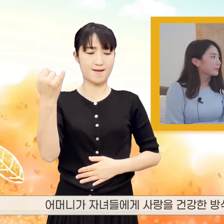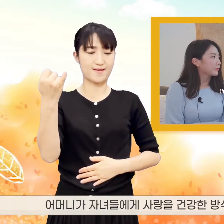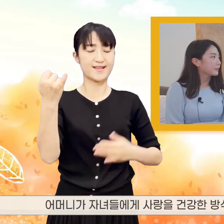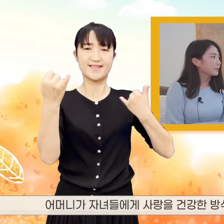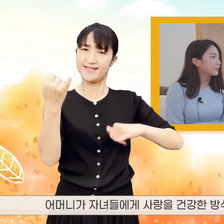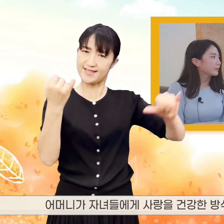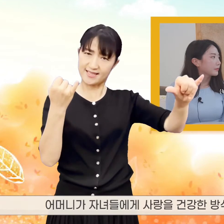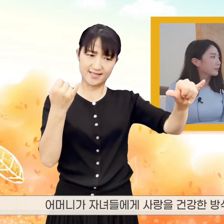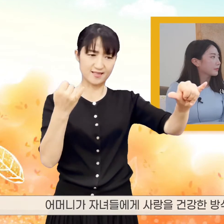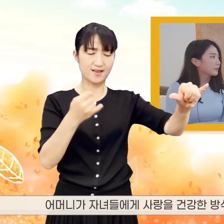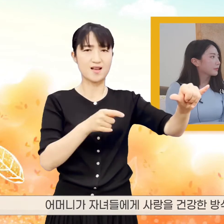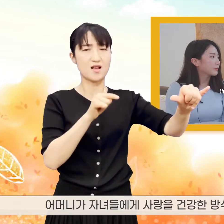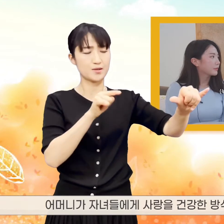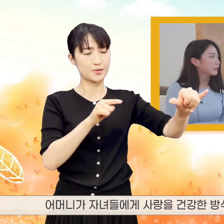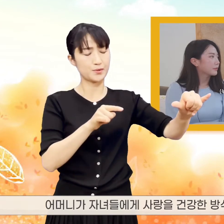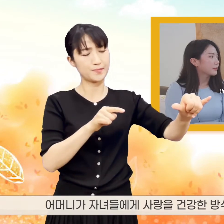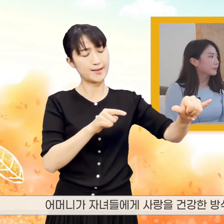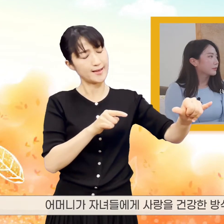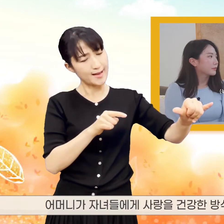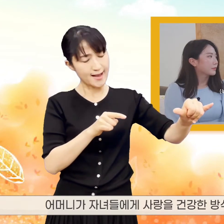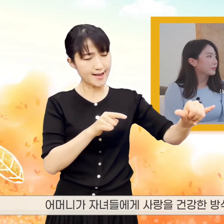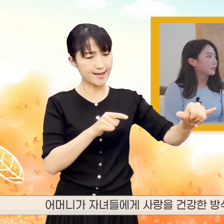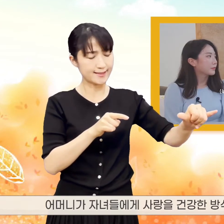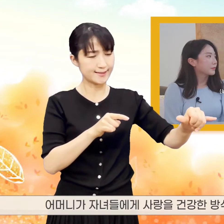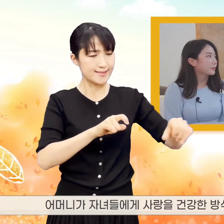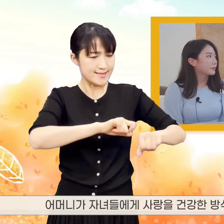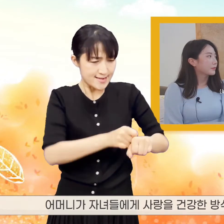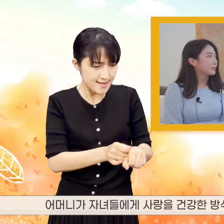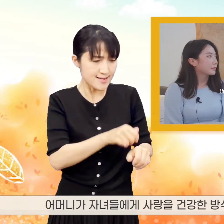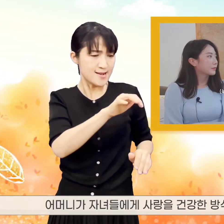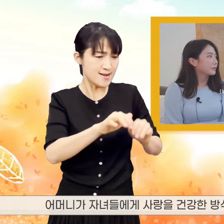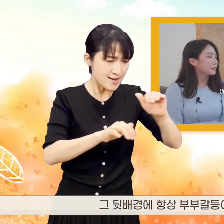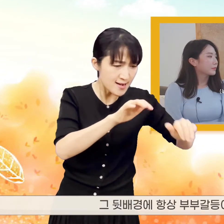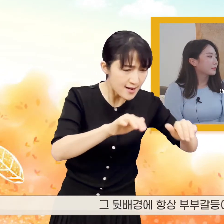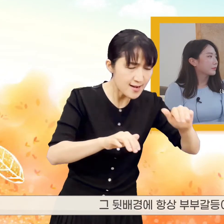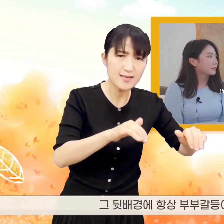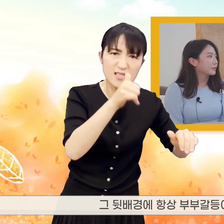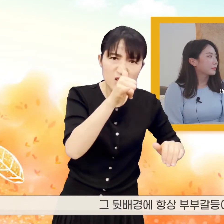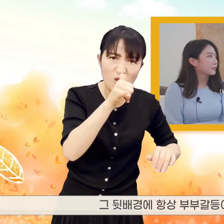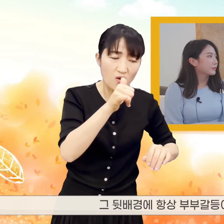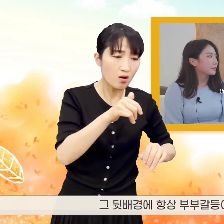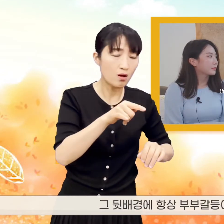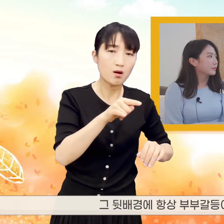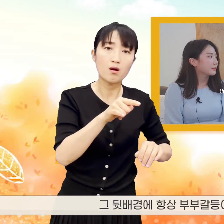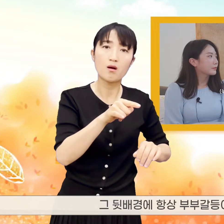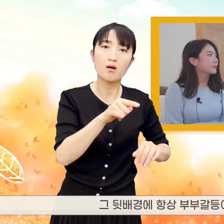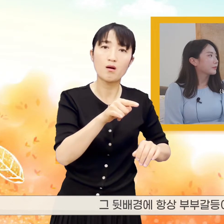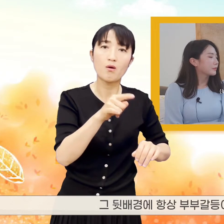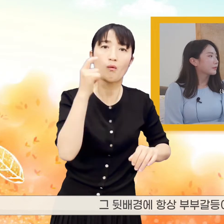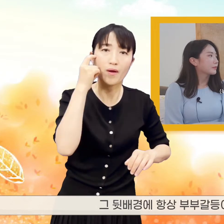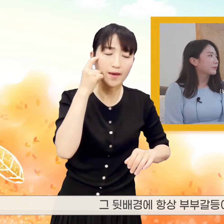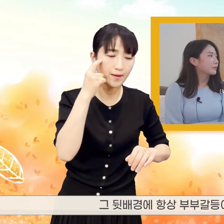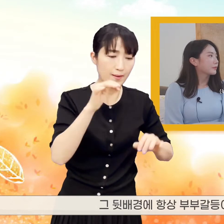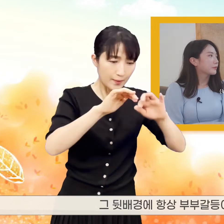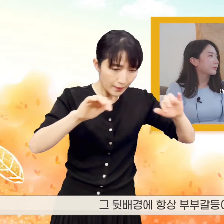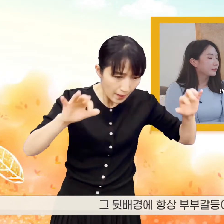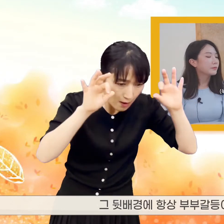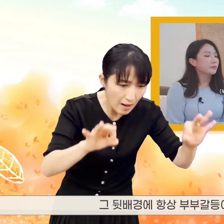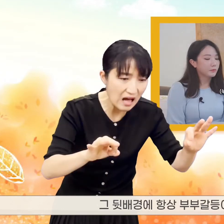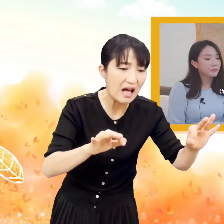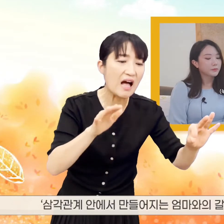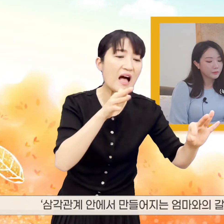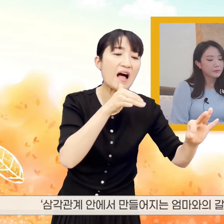어머니가 자녀들한테 사랑을 좀 건강한 형태로 주지 않는 경우에는 그 배경에 항상 부부 갈등이